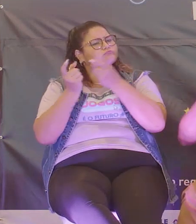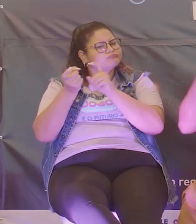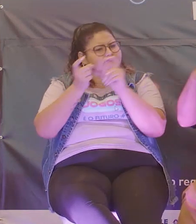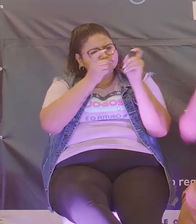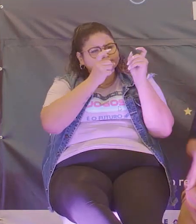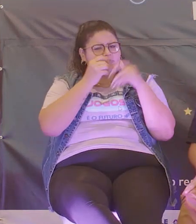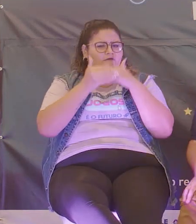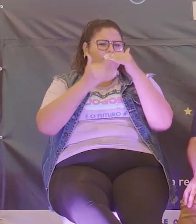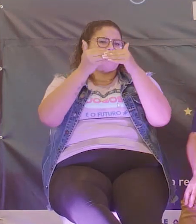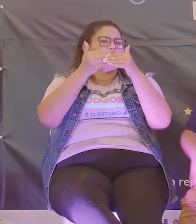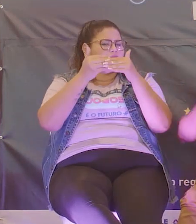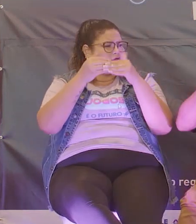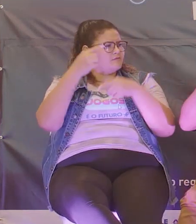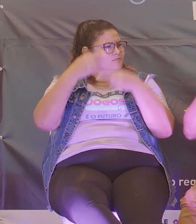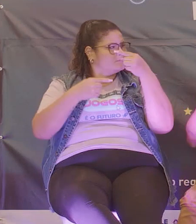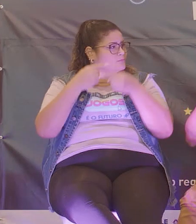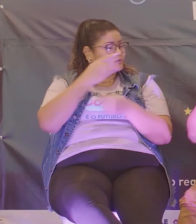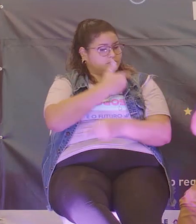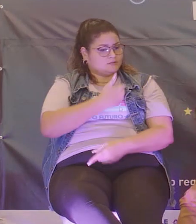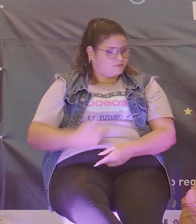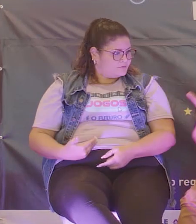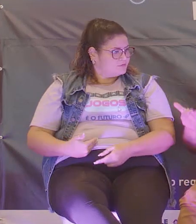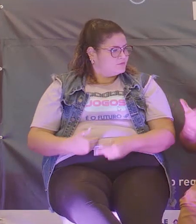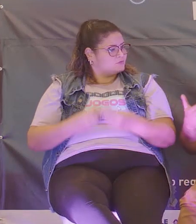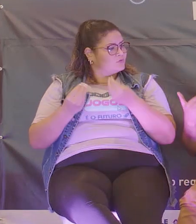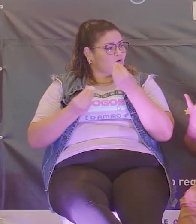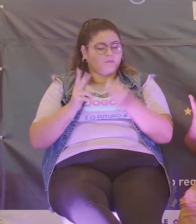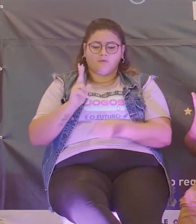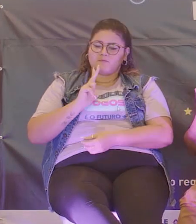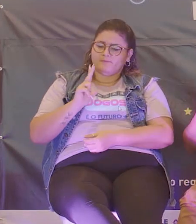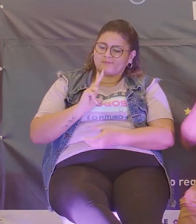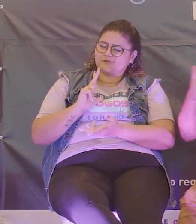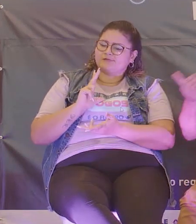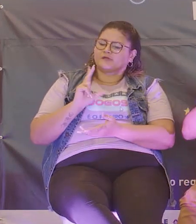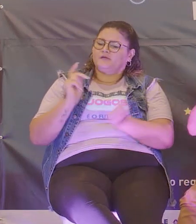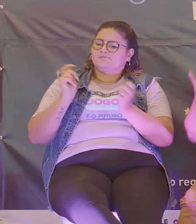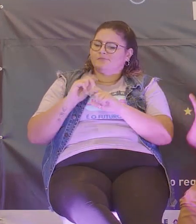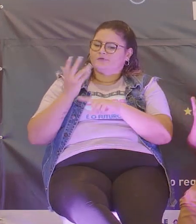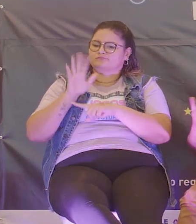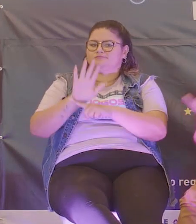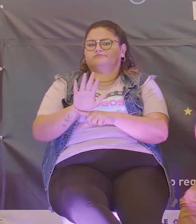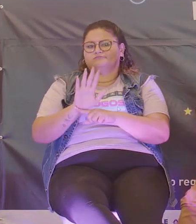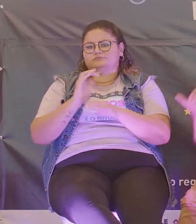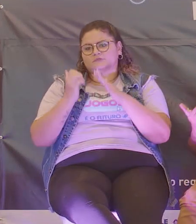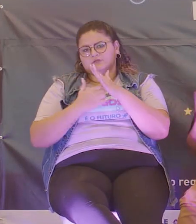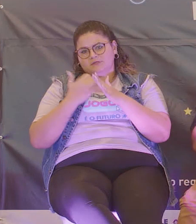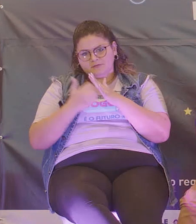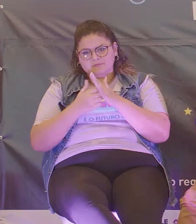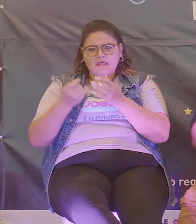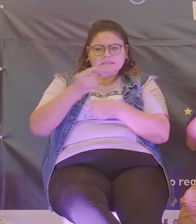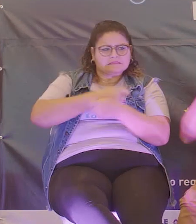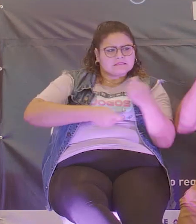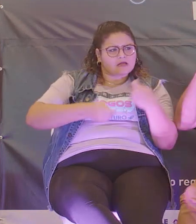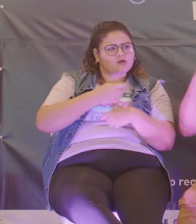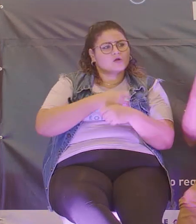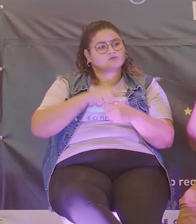pensar em política pública, pensar em como que o incentivo privado pode rolar nessas empresas, trocar negócios. Então